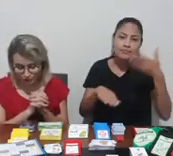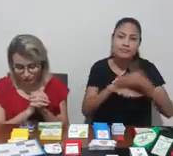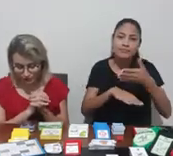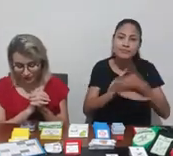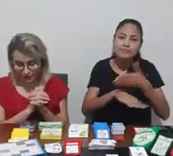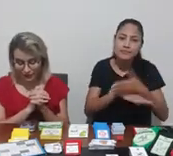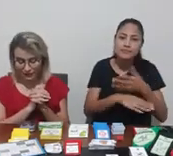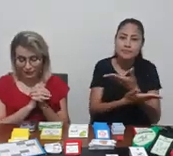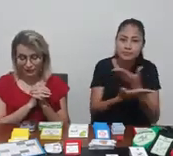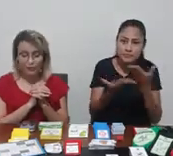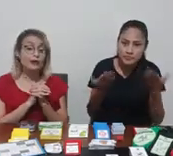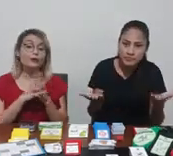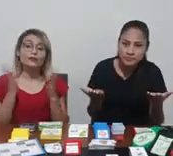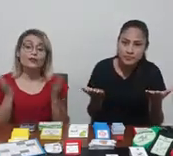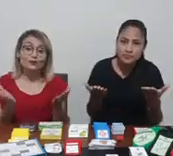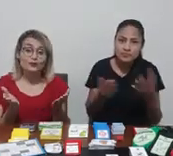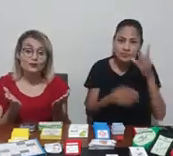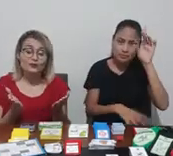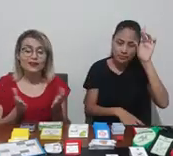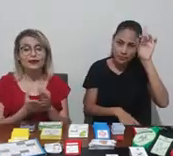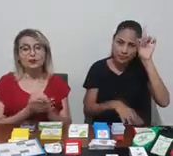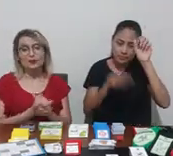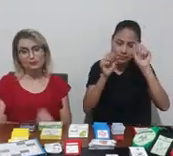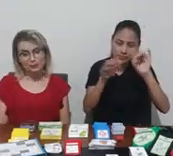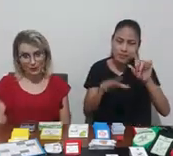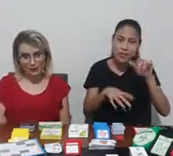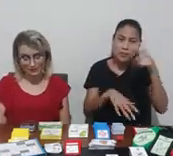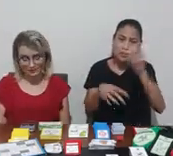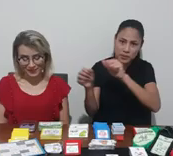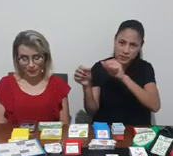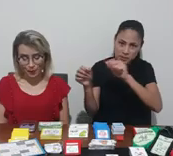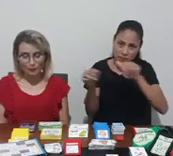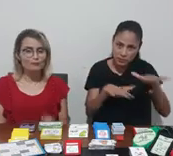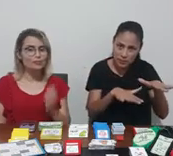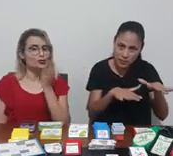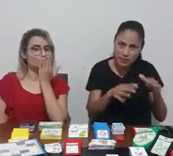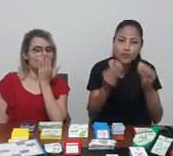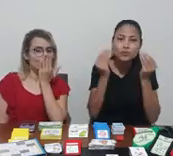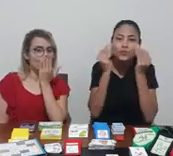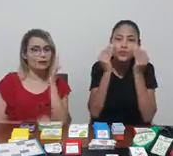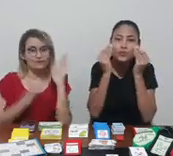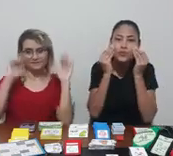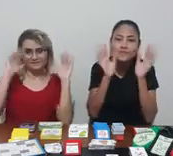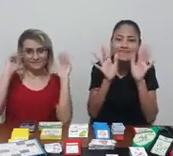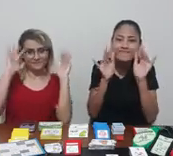todos, tá? Fiquem com Deus e até a próxima semana, tá bom? Beijo!